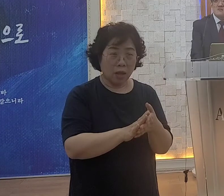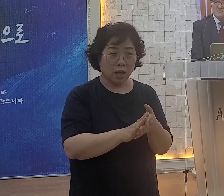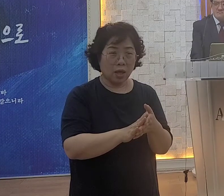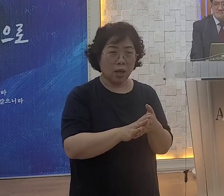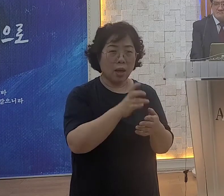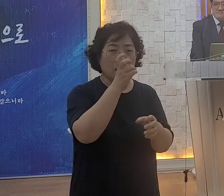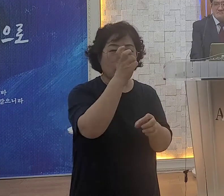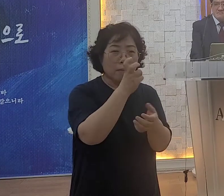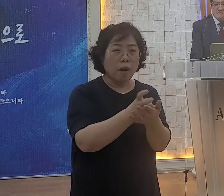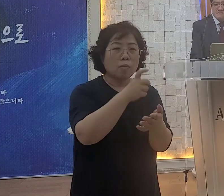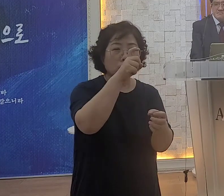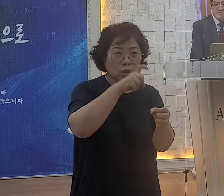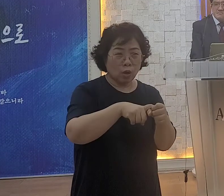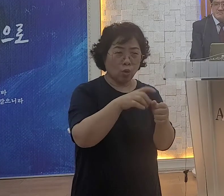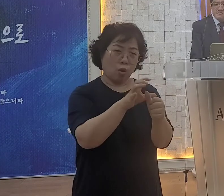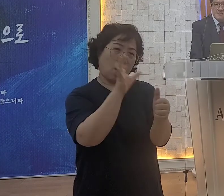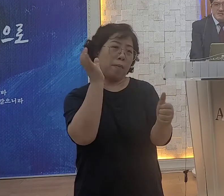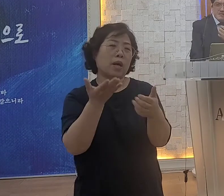아니란 말이에요.